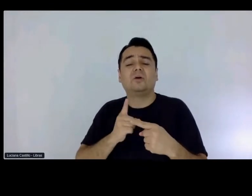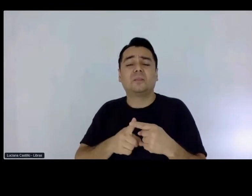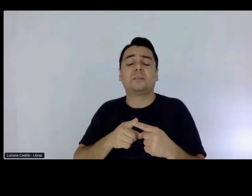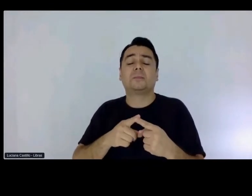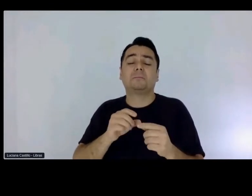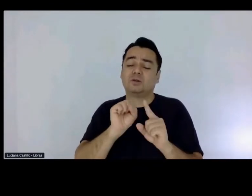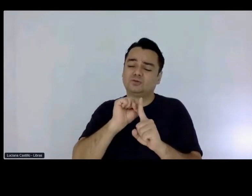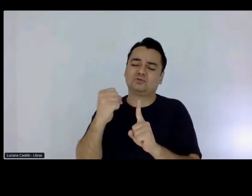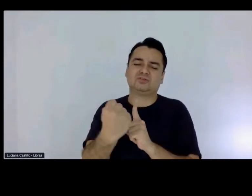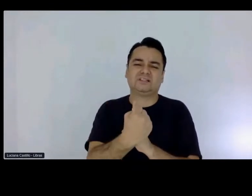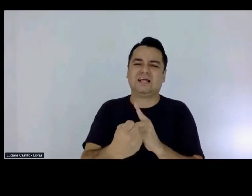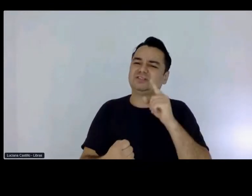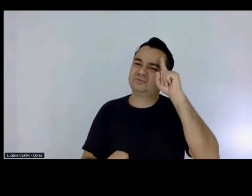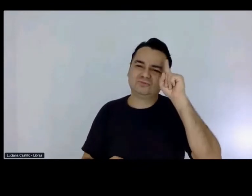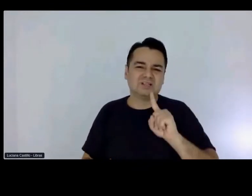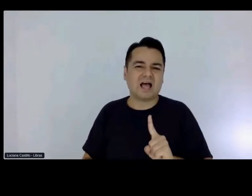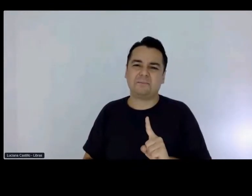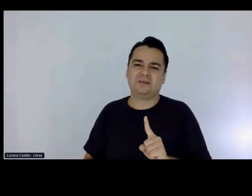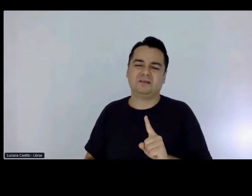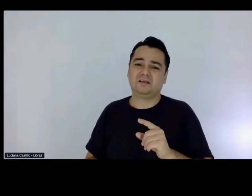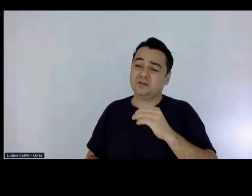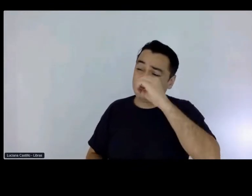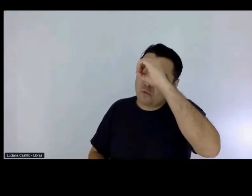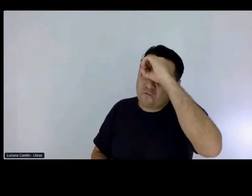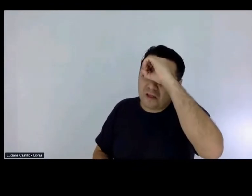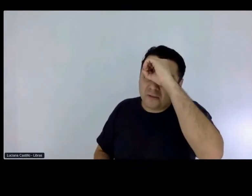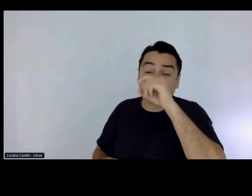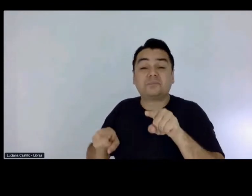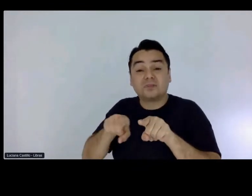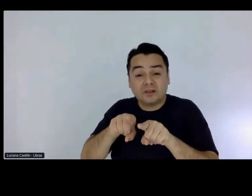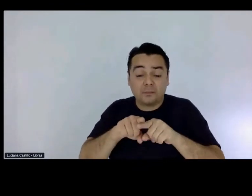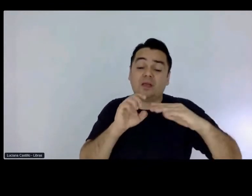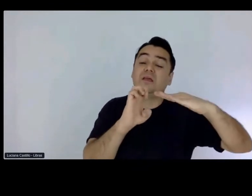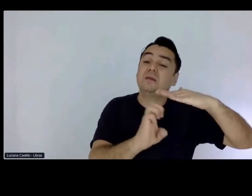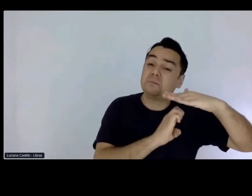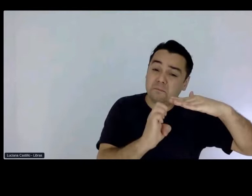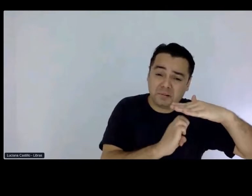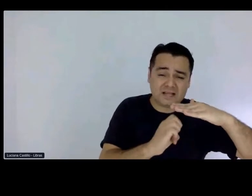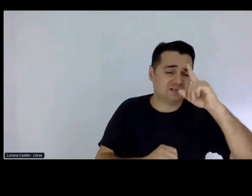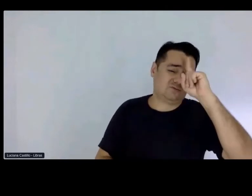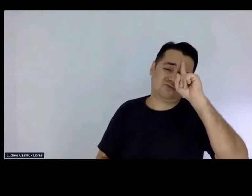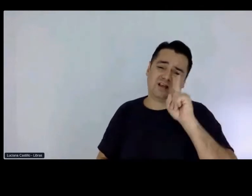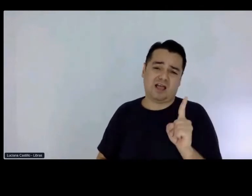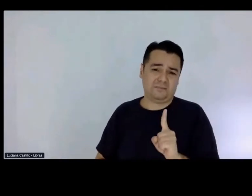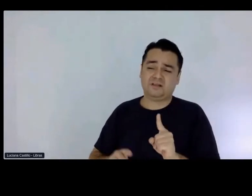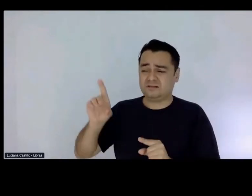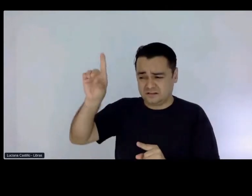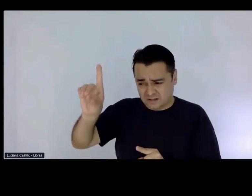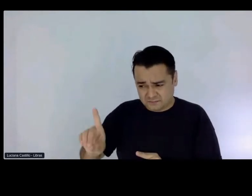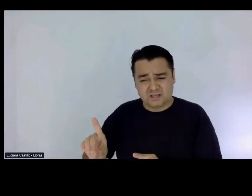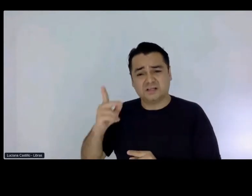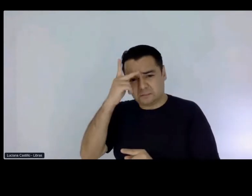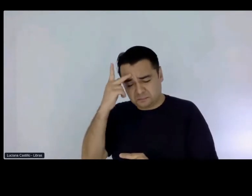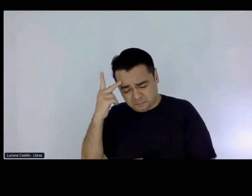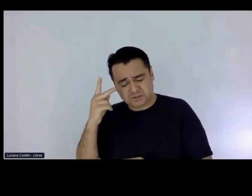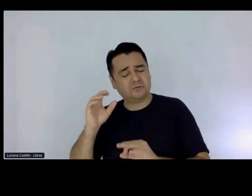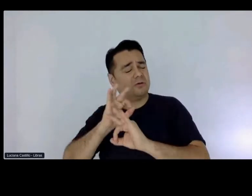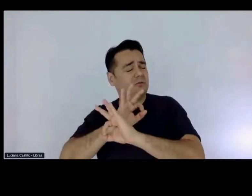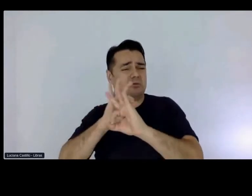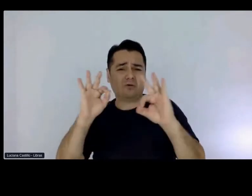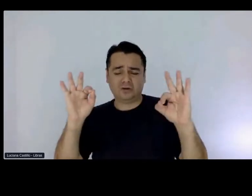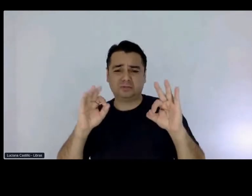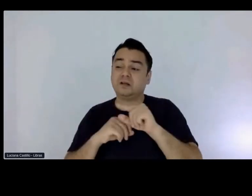reconhece, e muitas vezes o mercado de trabalho também não reconhece. São pessoas que